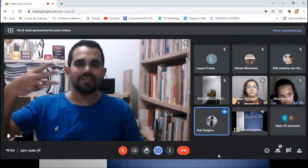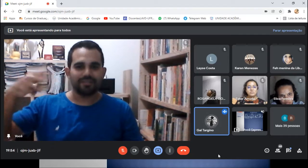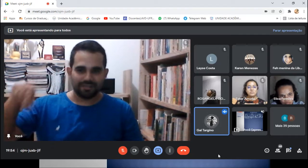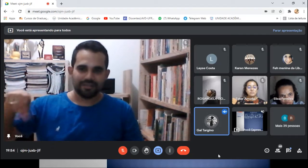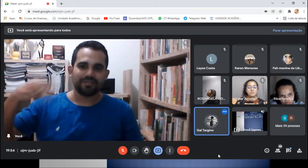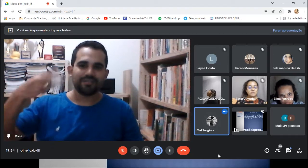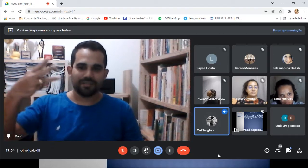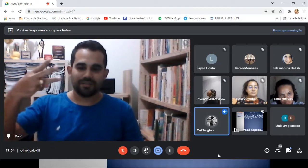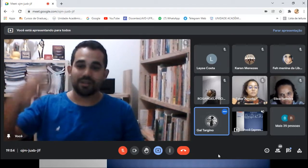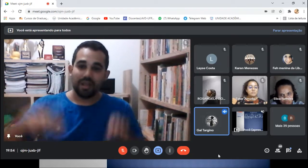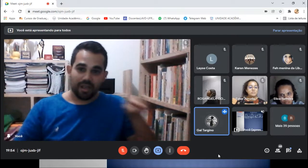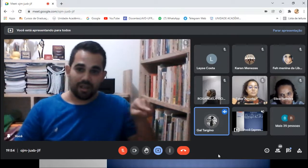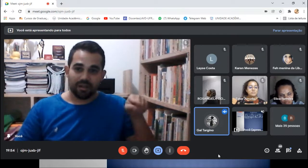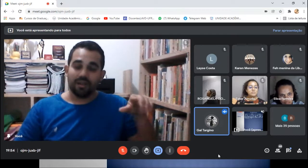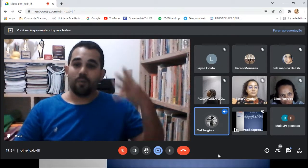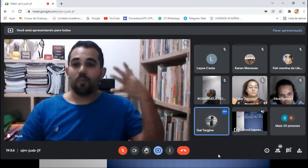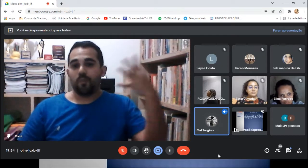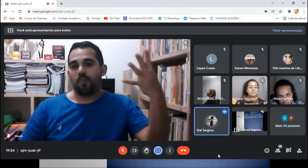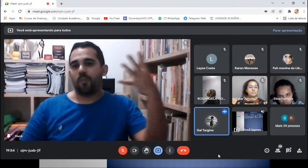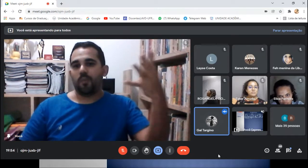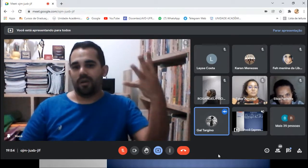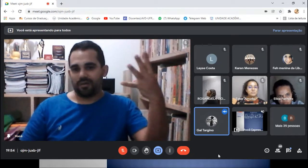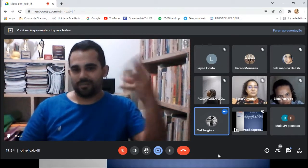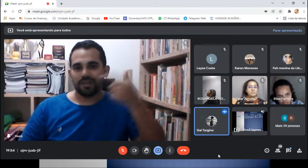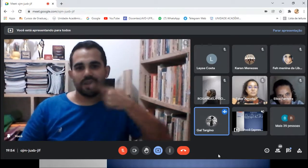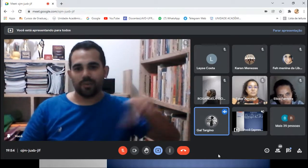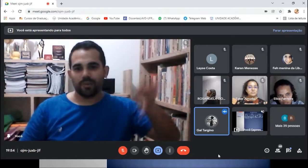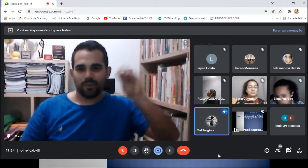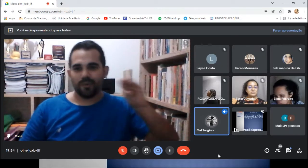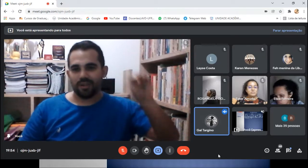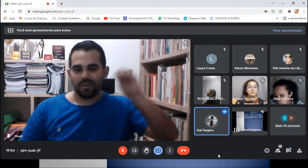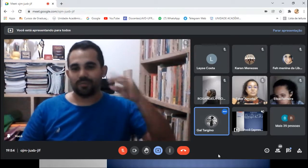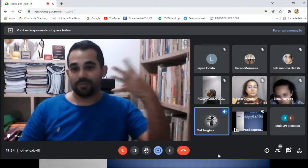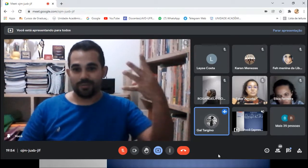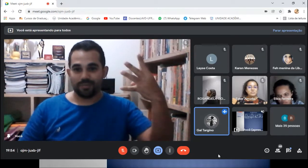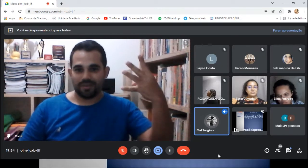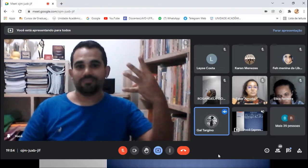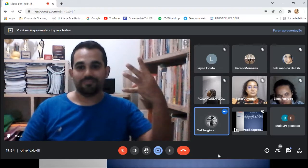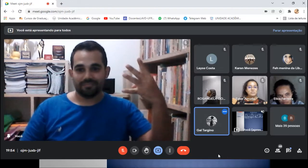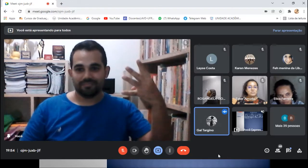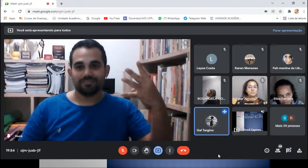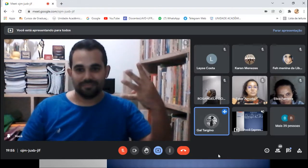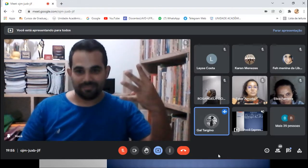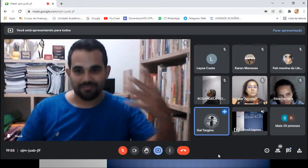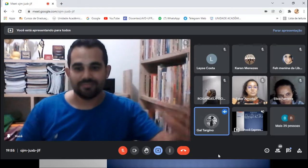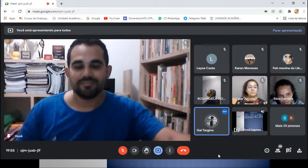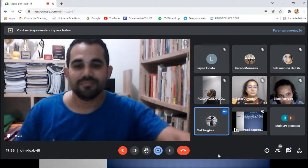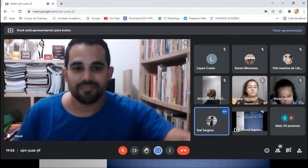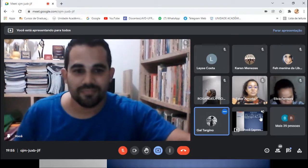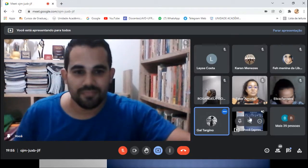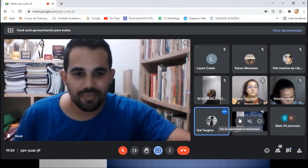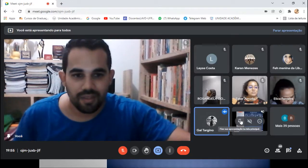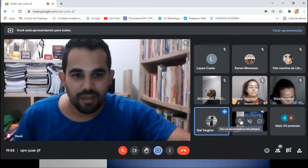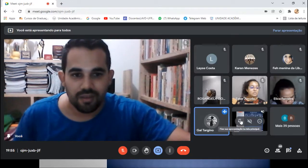Então, são 3 aqui que nós estamos discutindo. E aqui fala sobre 4, né? Com